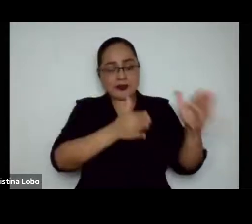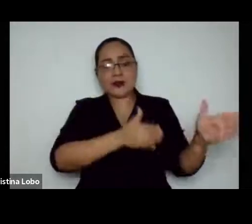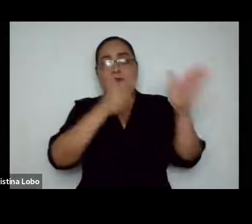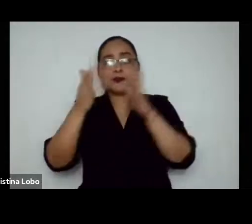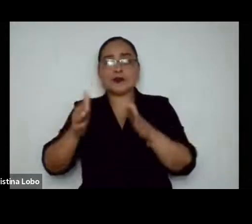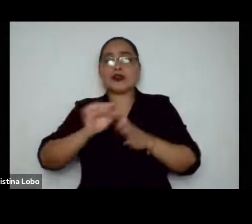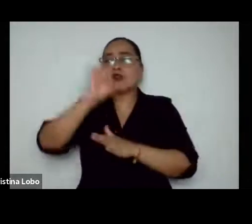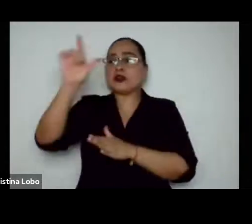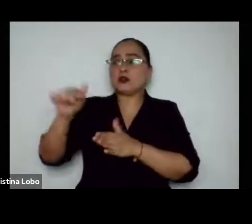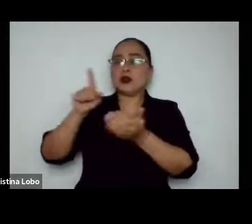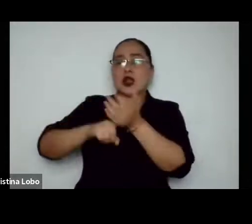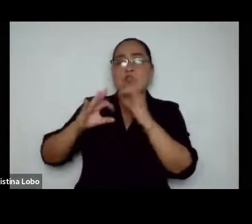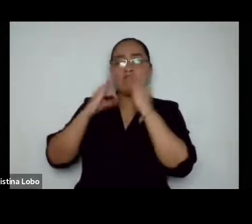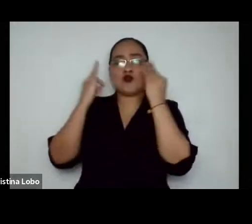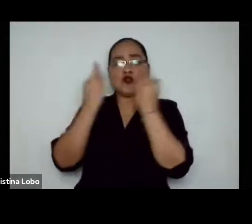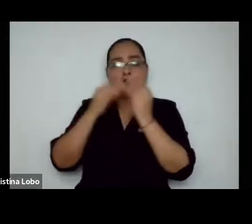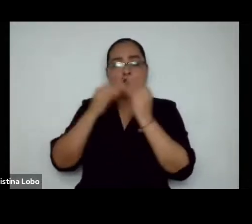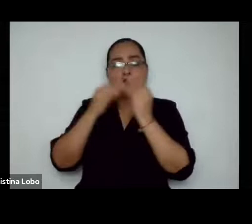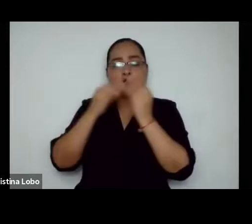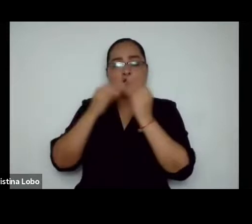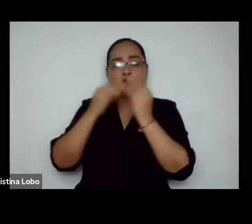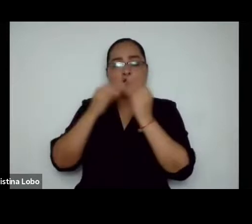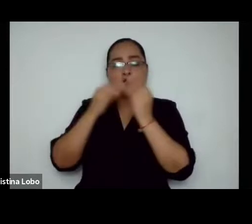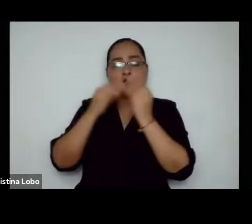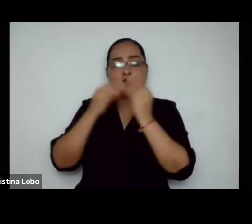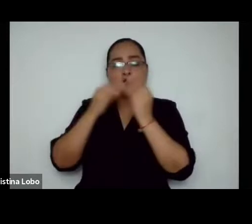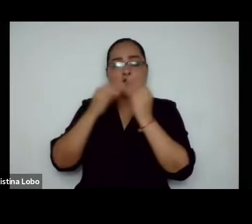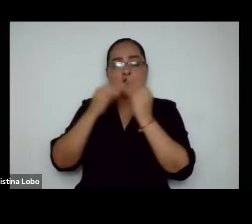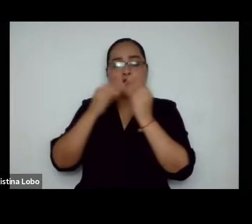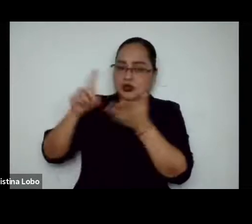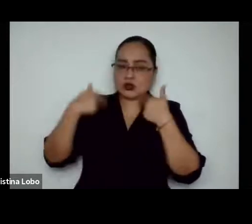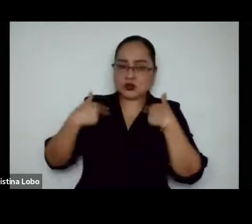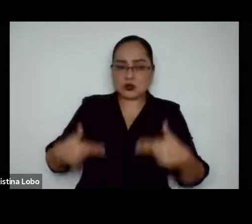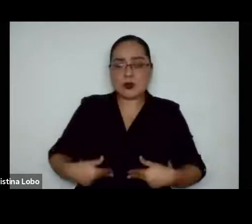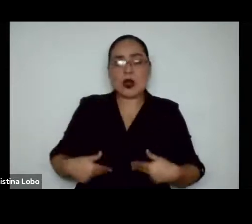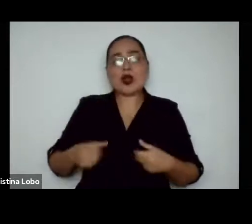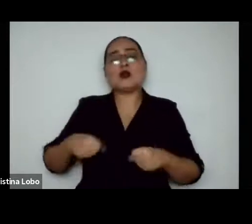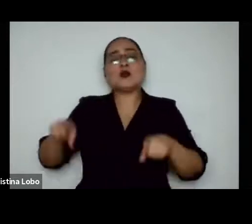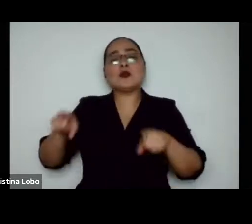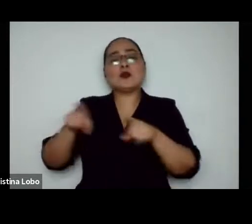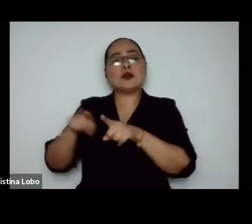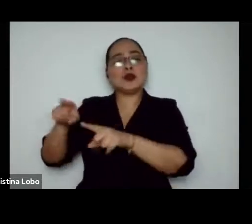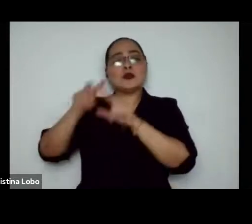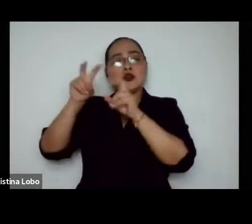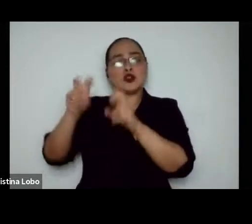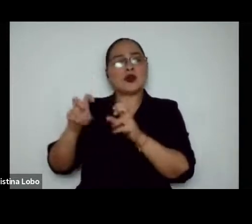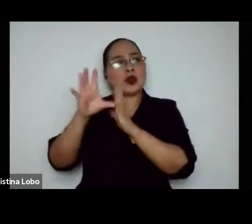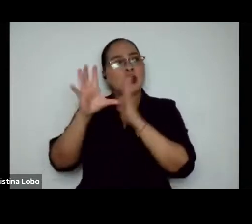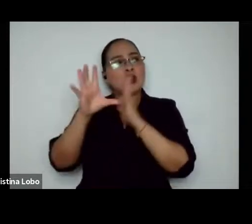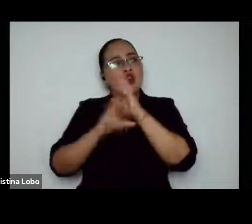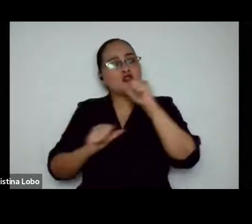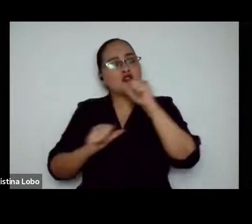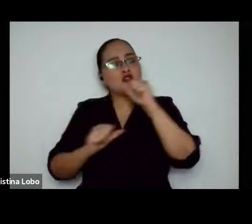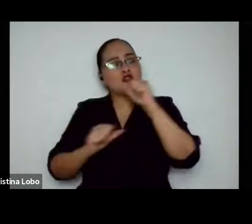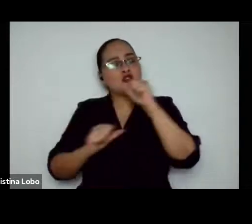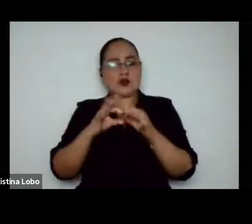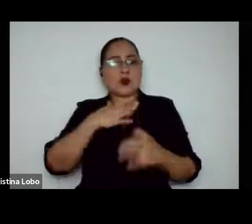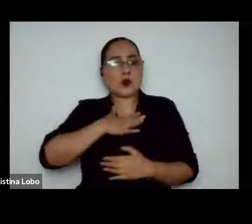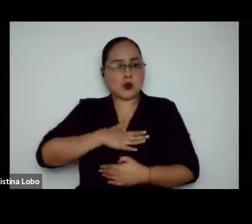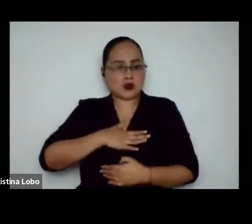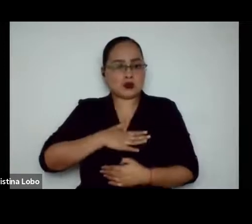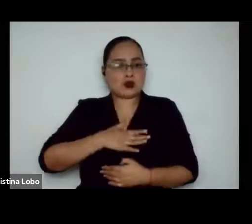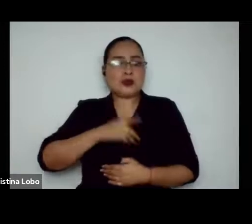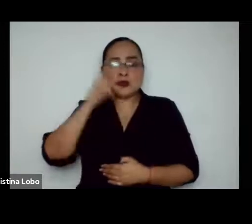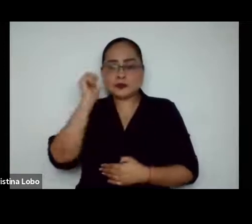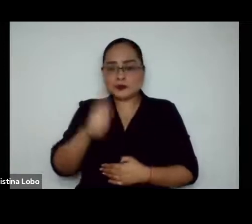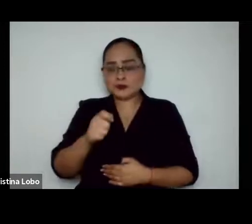fundamental, derechos fundamentales, derechos humanos, y por otro, por ejemplo, la justicia constitucional, es importante porque se suele pensar